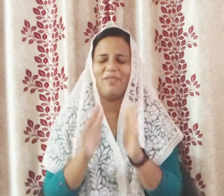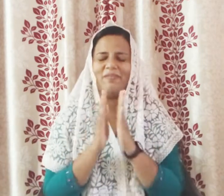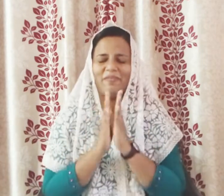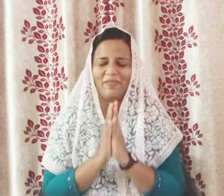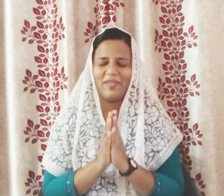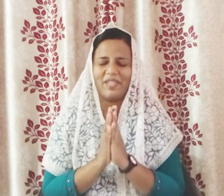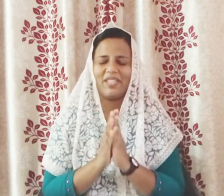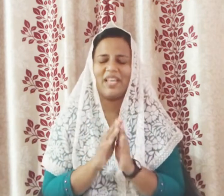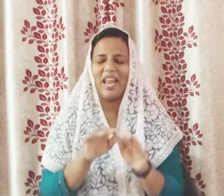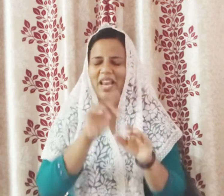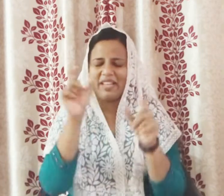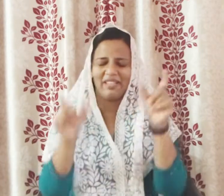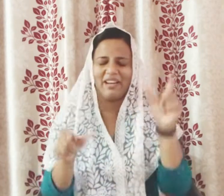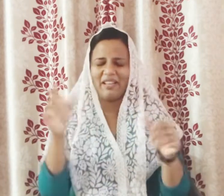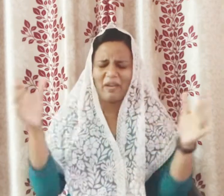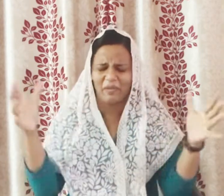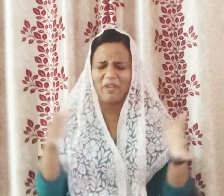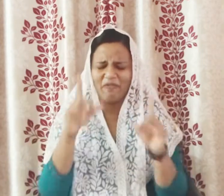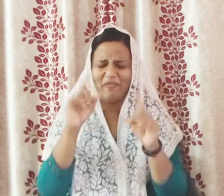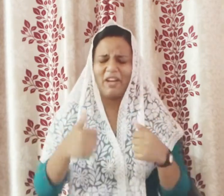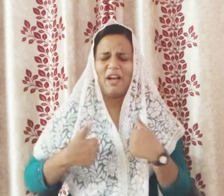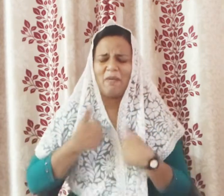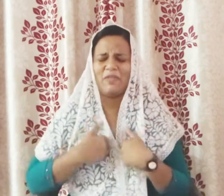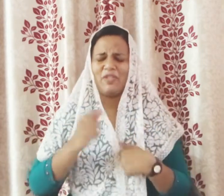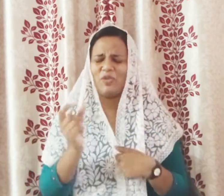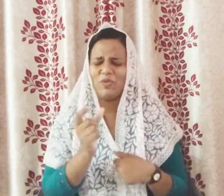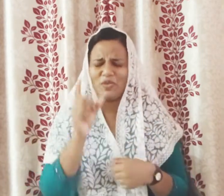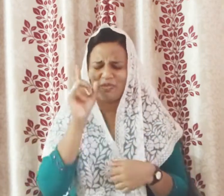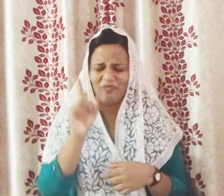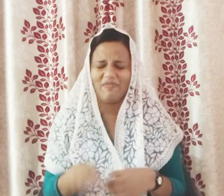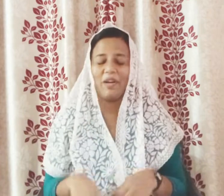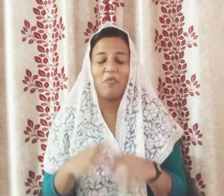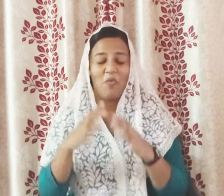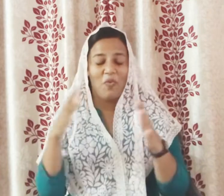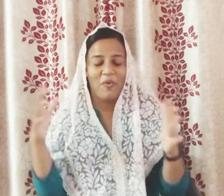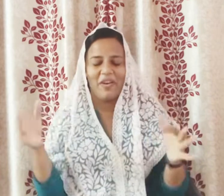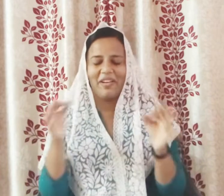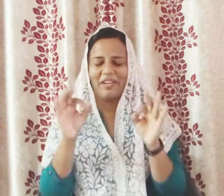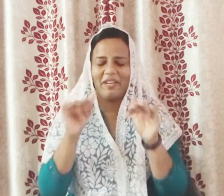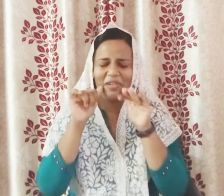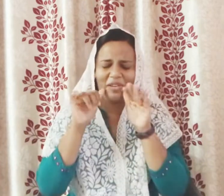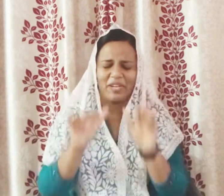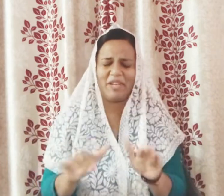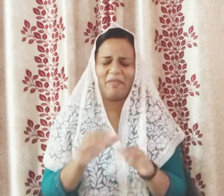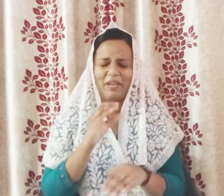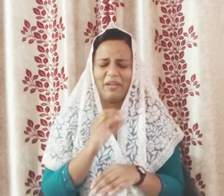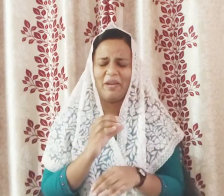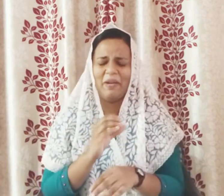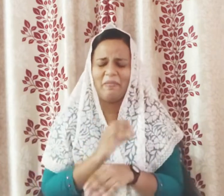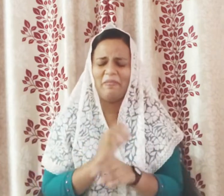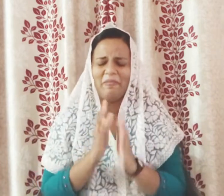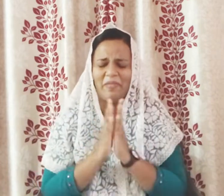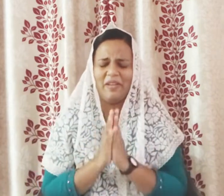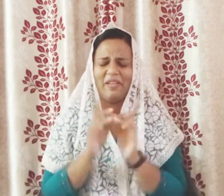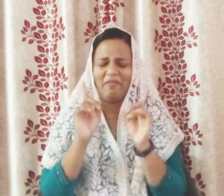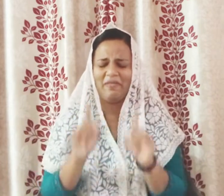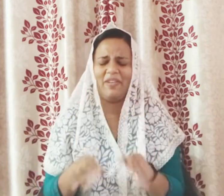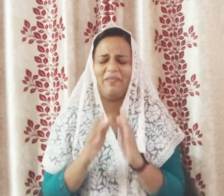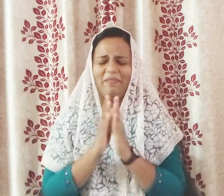അനുഗ്രഹിച്ച് പ്രാർത്ഥിക്കുന്നു. തൻ്റെ ജനത്തെ കൂട്ടിവരുത്തണമേ, തൻ്റെ അഭിഷക്തന്മാരെ ഉപയോഗിക്കണമേ. ഏറ്റവും അനുഗ്രഹിക്കപ്പെട്ട രീതിയിൽ ഇന്നത്തെ അമേൻ